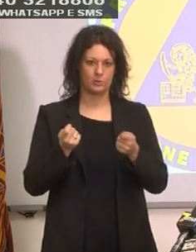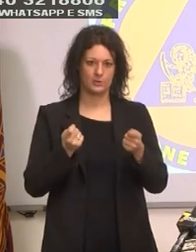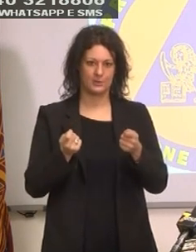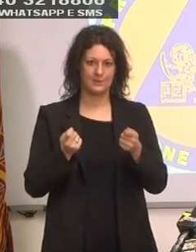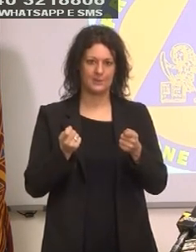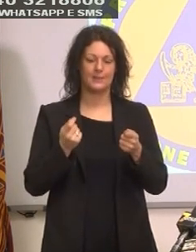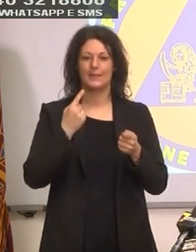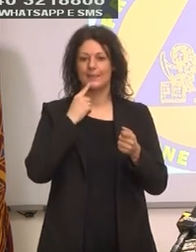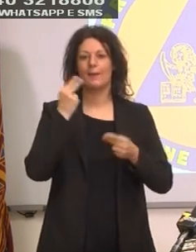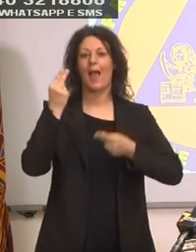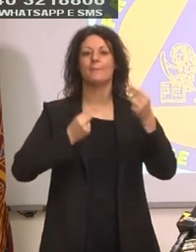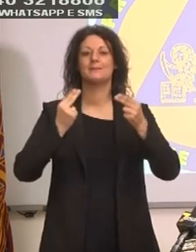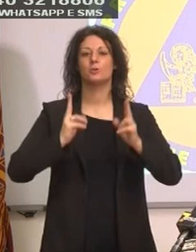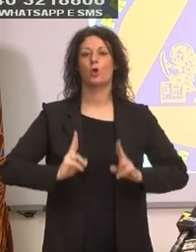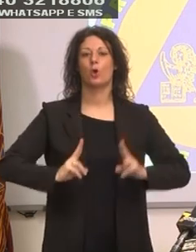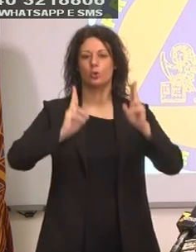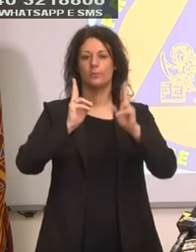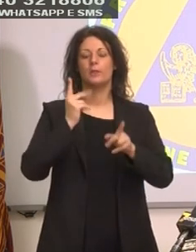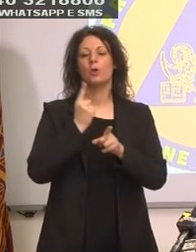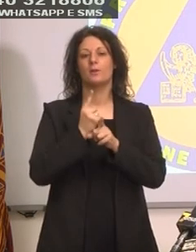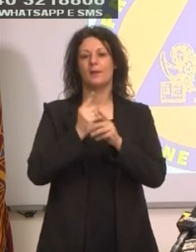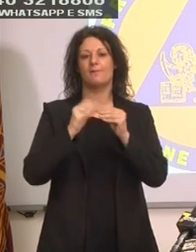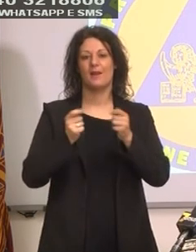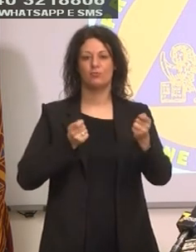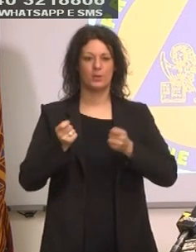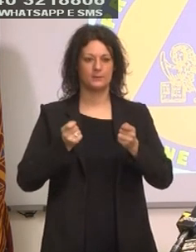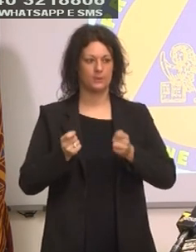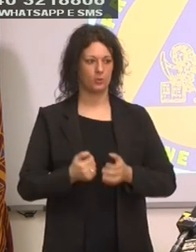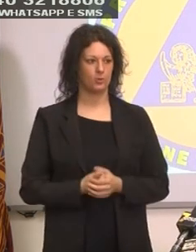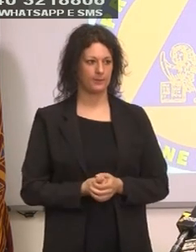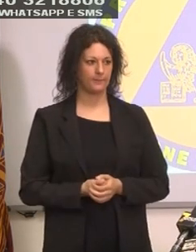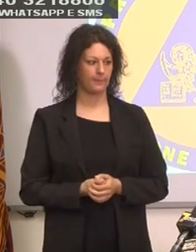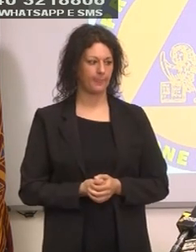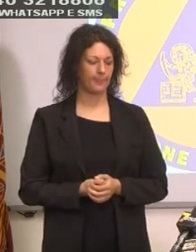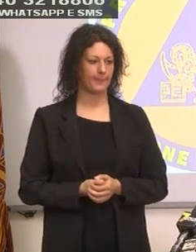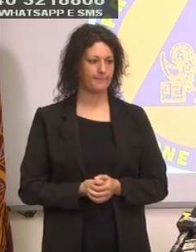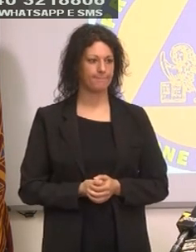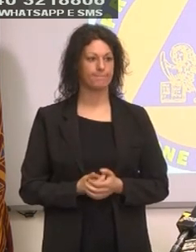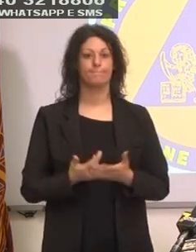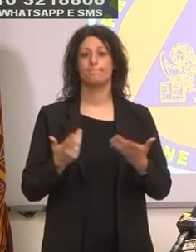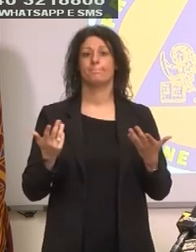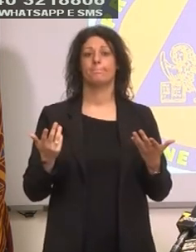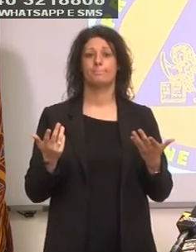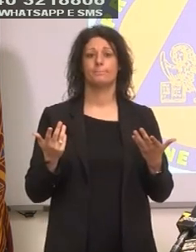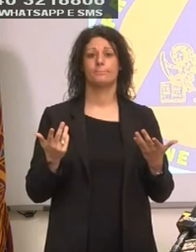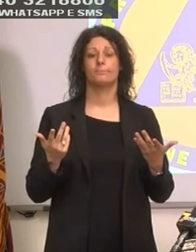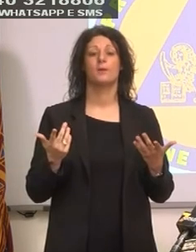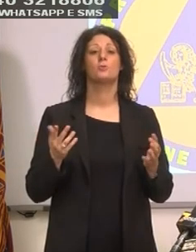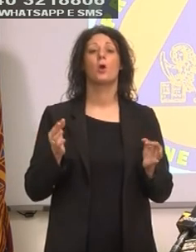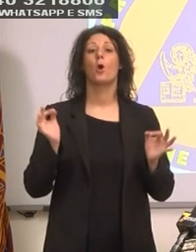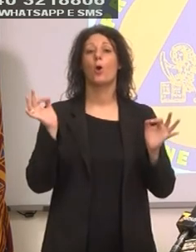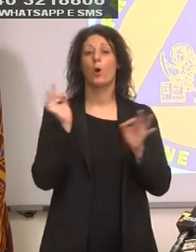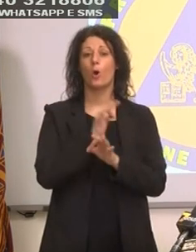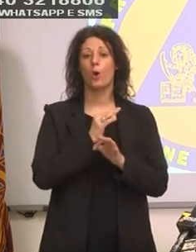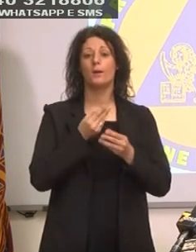con l'amministratore del condominio mettono in piedi una gestione. Cioè, comunque, insomma, come procedura è corretta? Sapete, cioè, delle due l'una, o codifichiamo